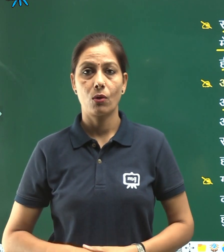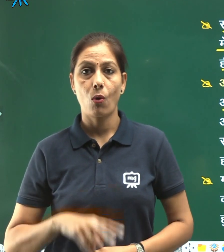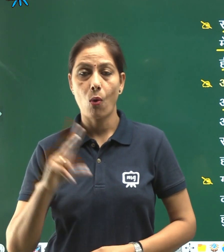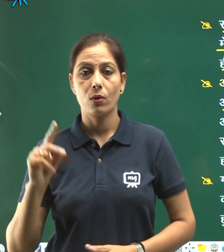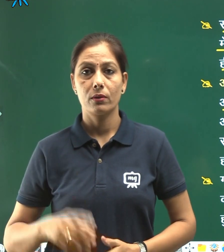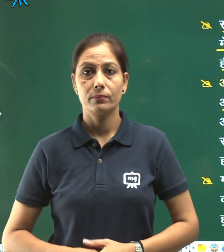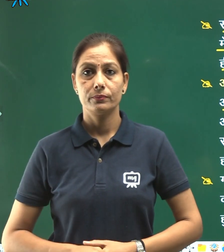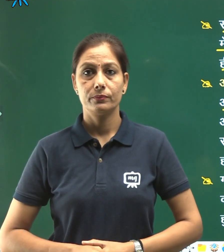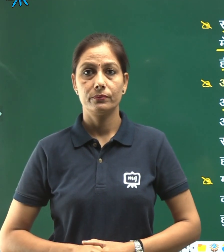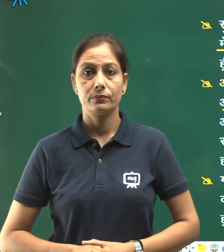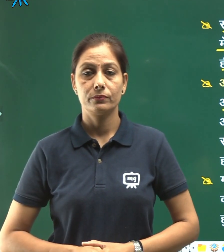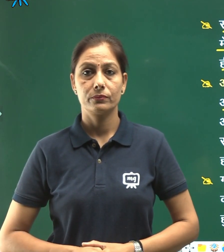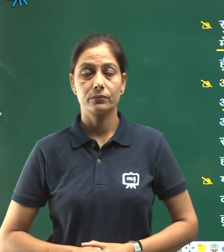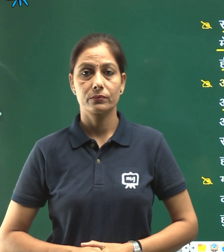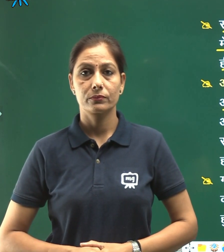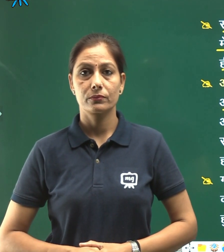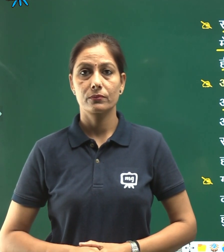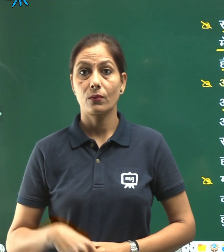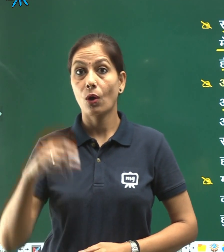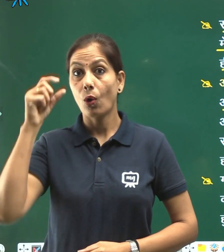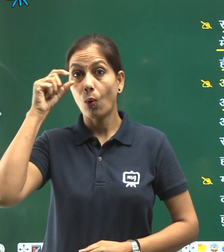और उल्लुओं की